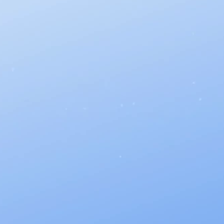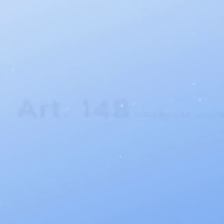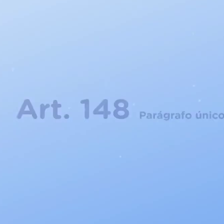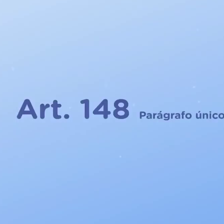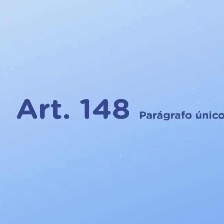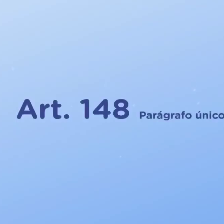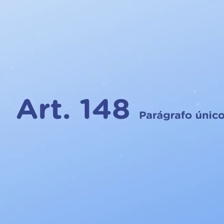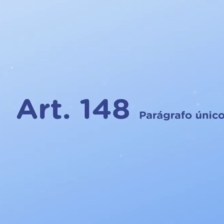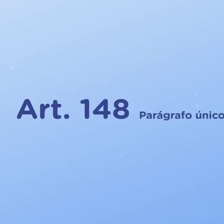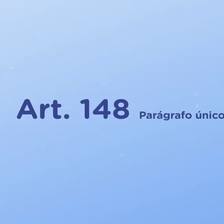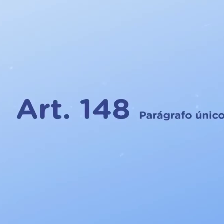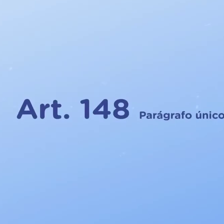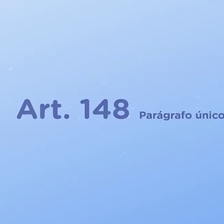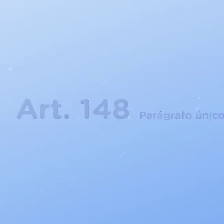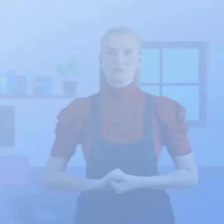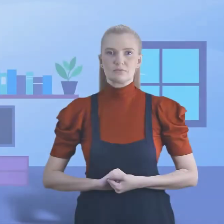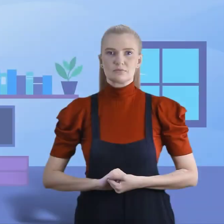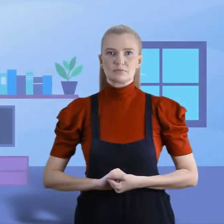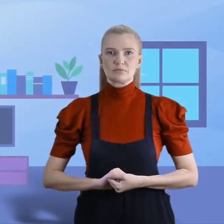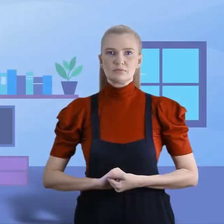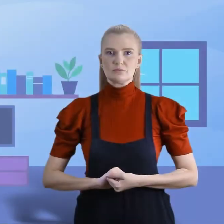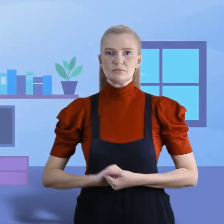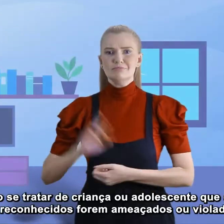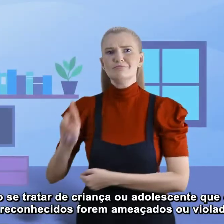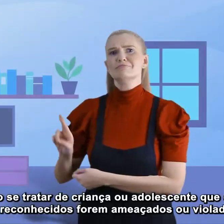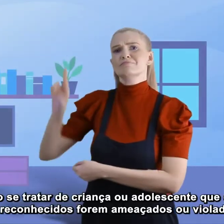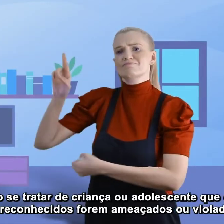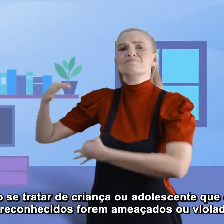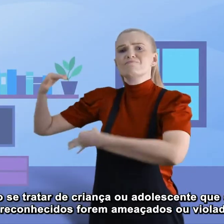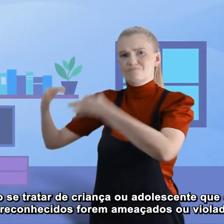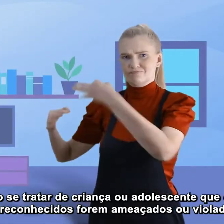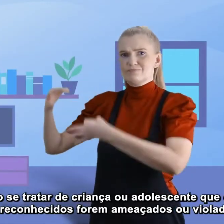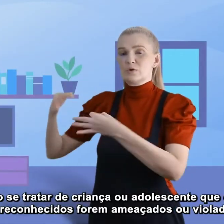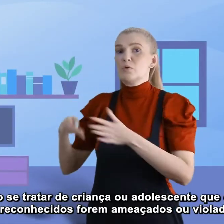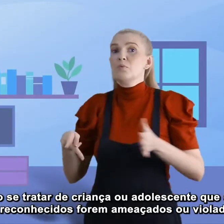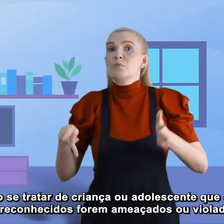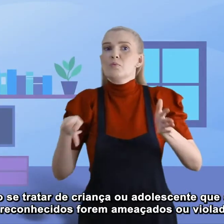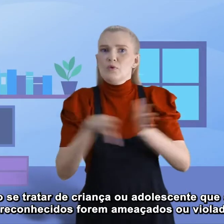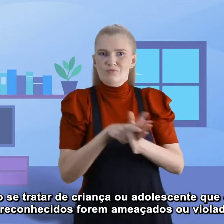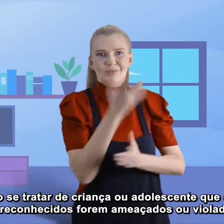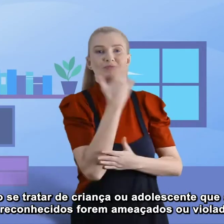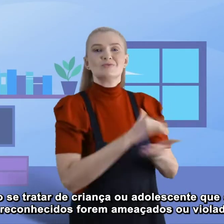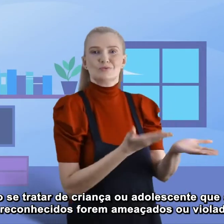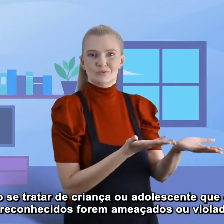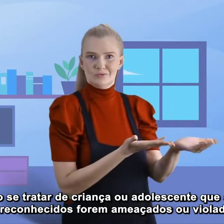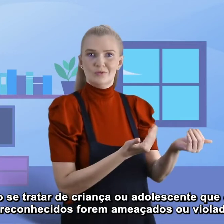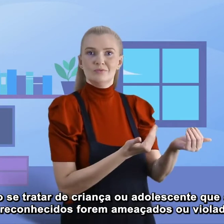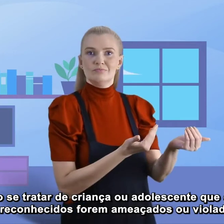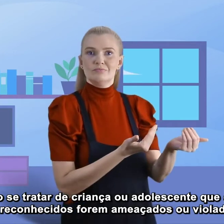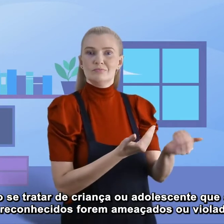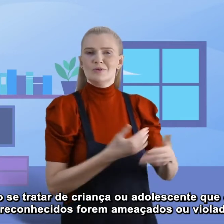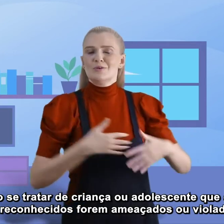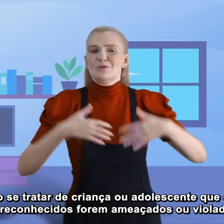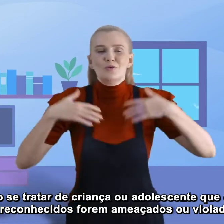Artigo 148, parágrafo único. Quando se tratar de criança ou adolescente que